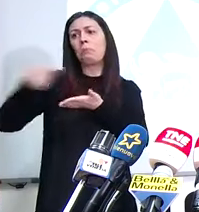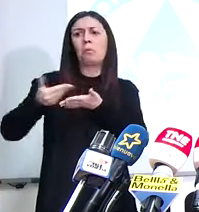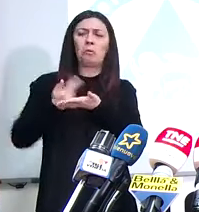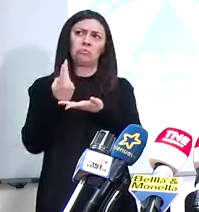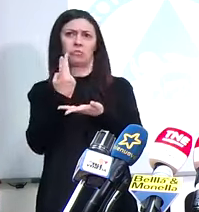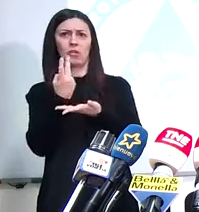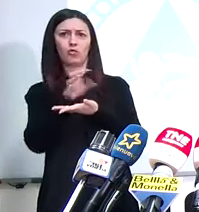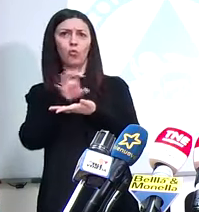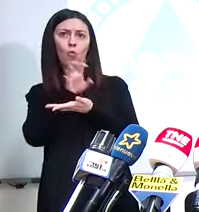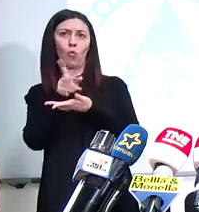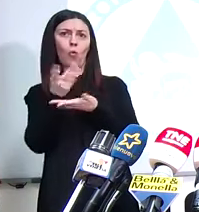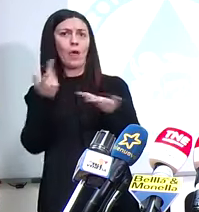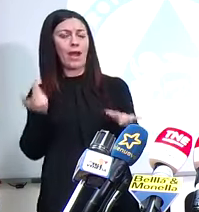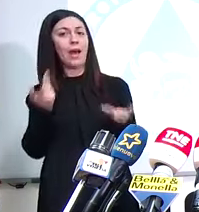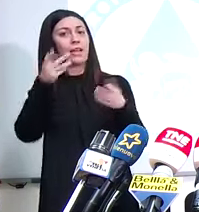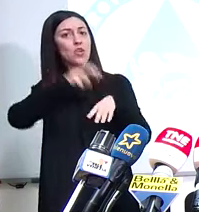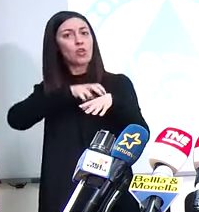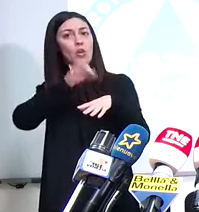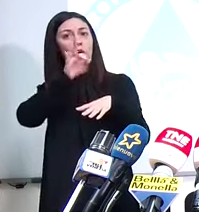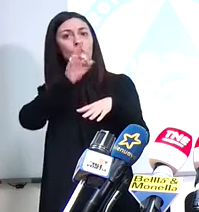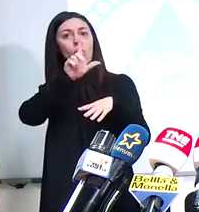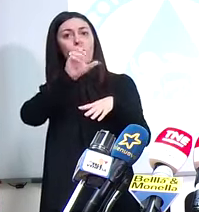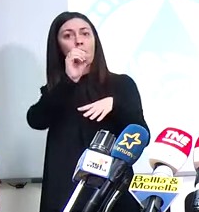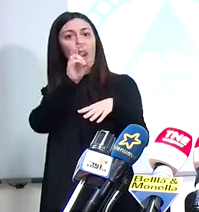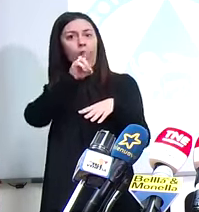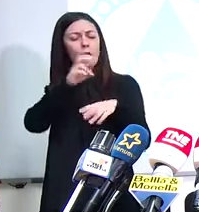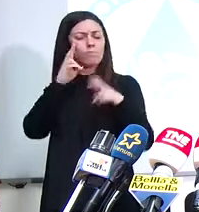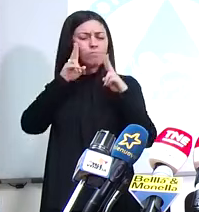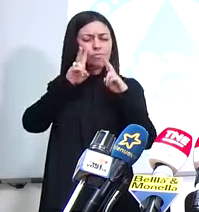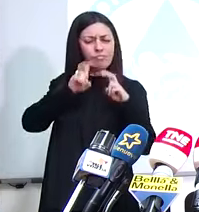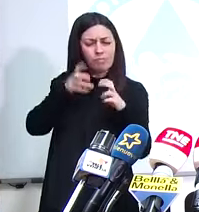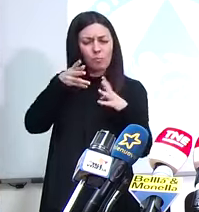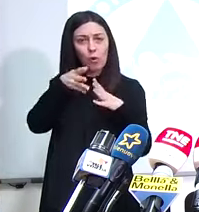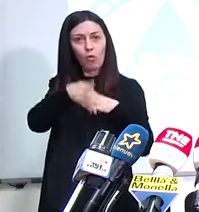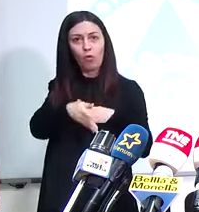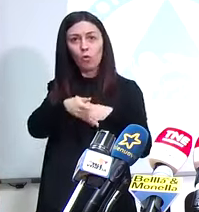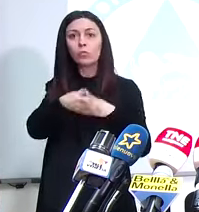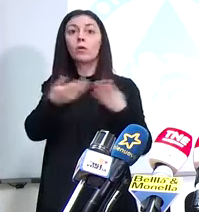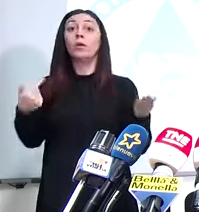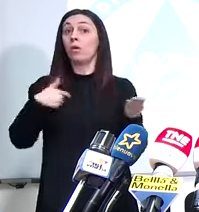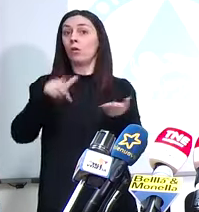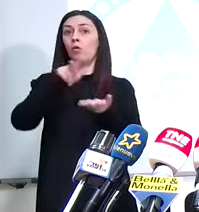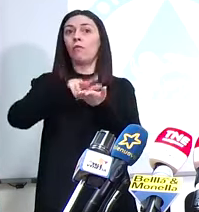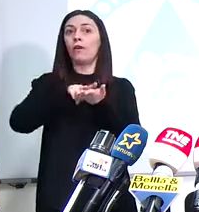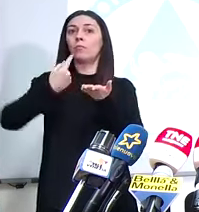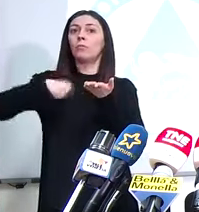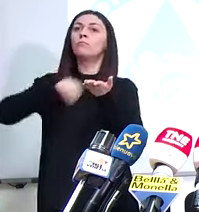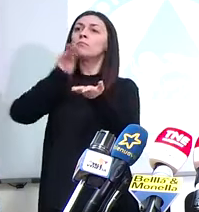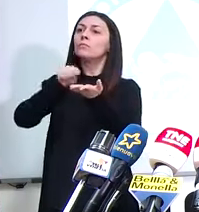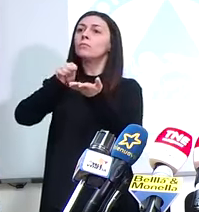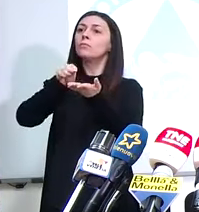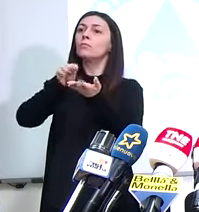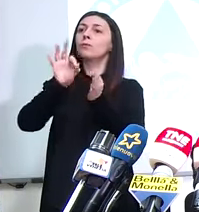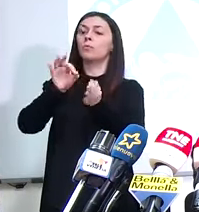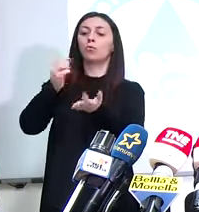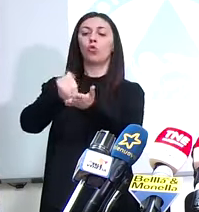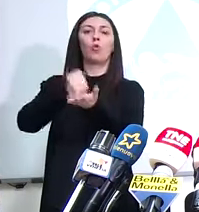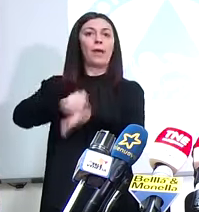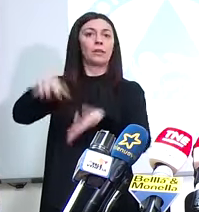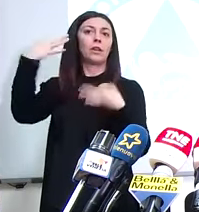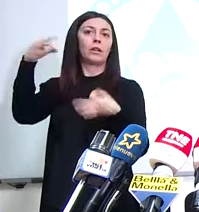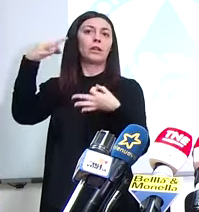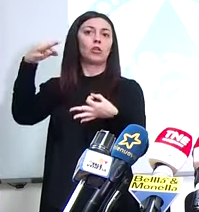dottor floor sta scandagliando in maniera più profonda confermo che abbiamo chiesto per iscritto che ci venga formulato una proposta